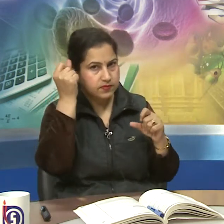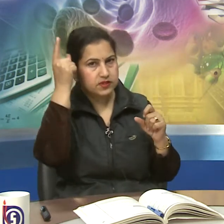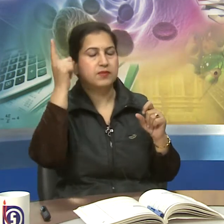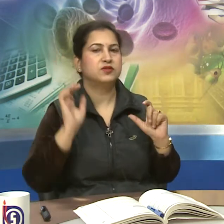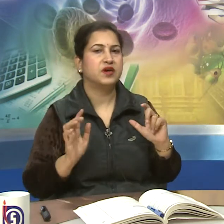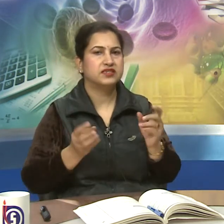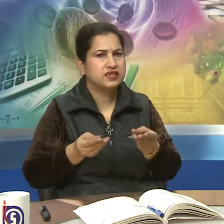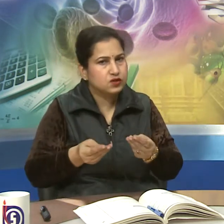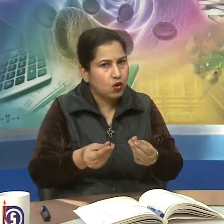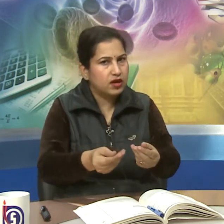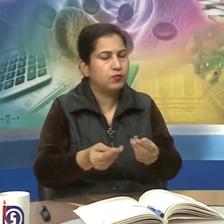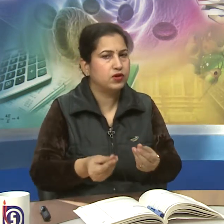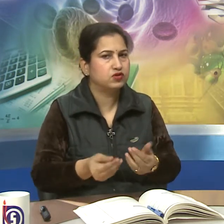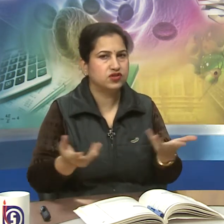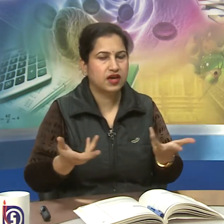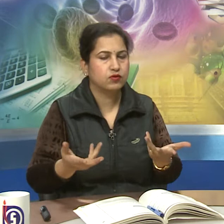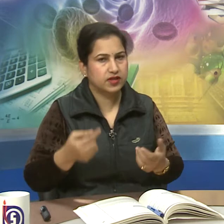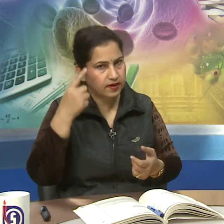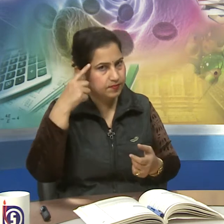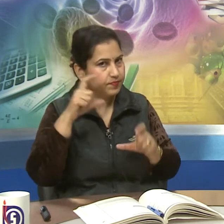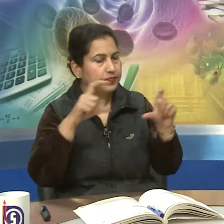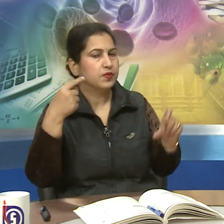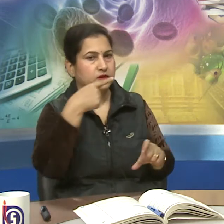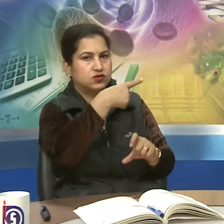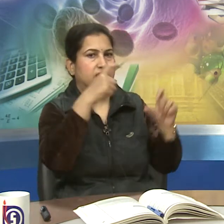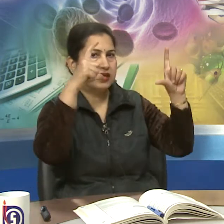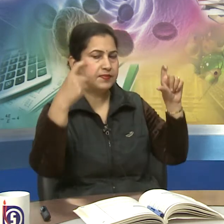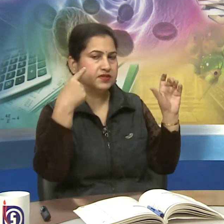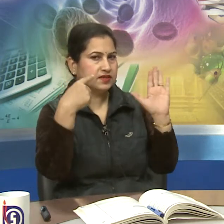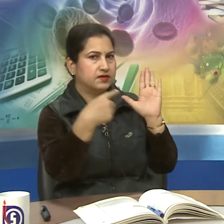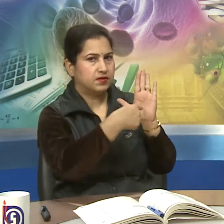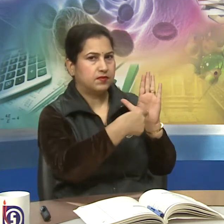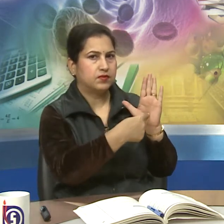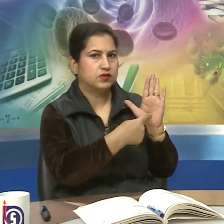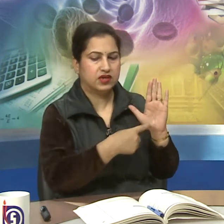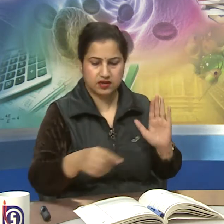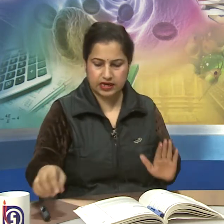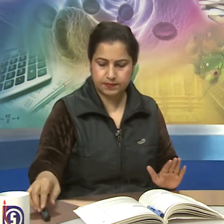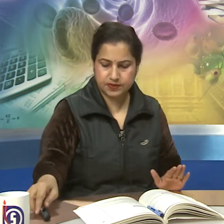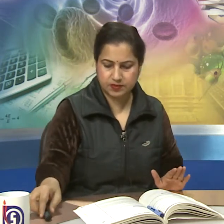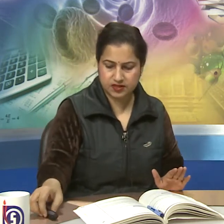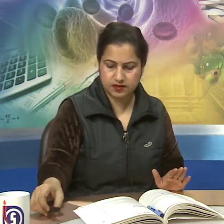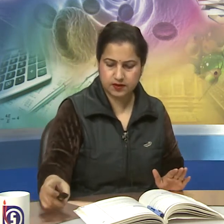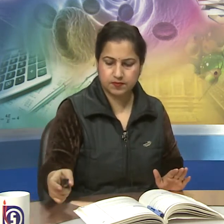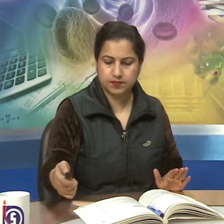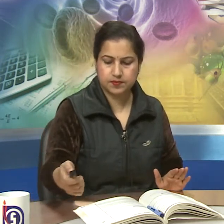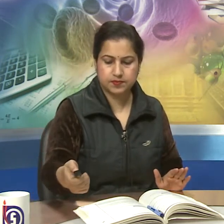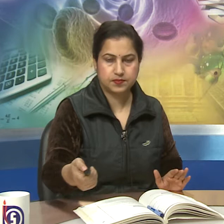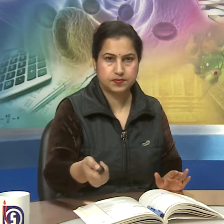समझ में आ जाए सोइल पोलूशन क्या होता है इसके लिए एक शब्द देखकर कि आप समझ सकते हैं